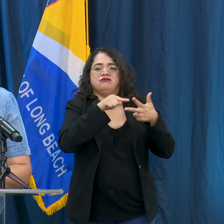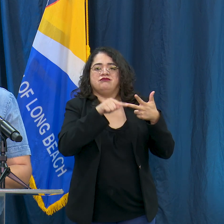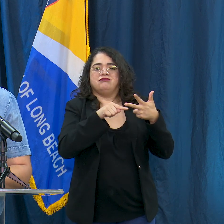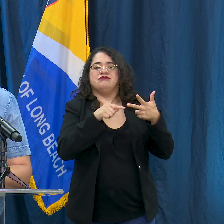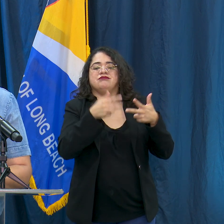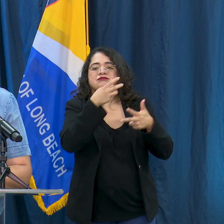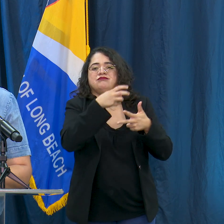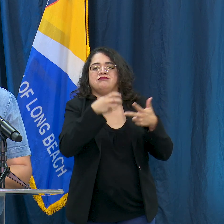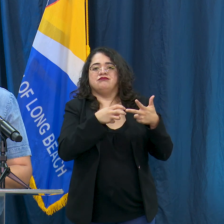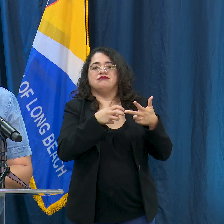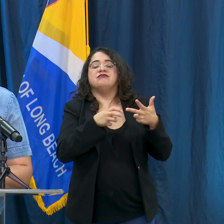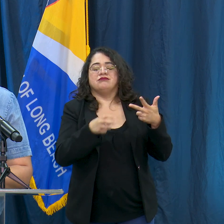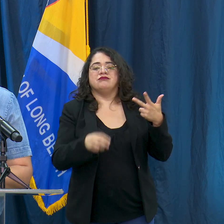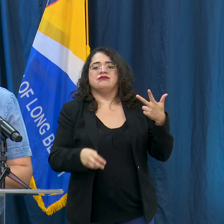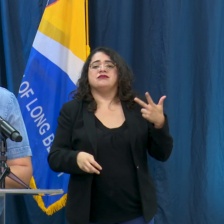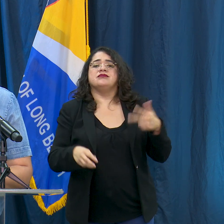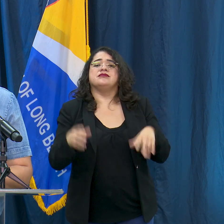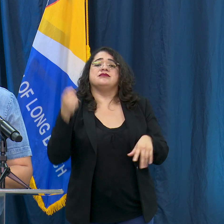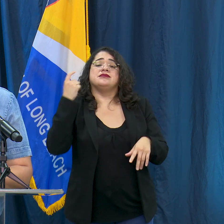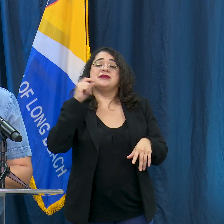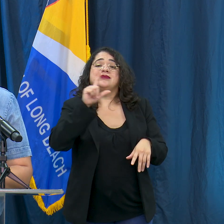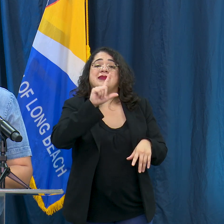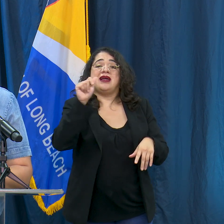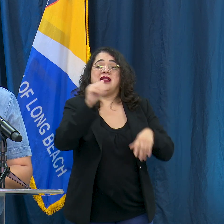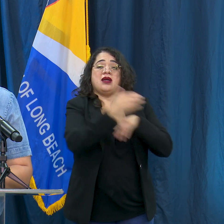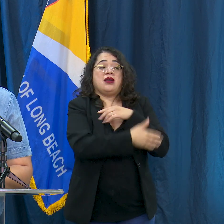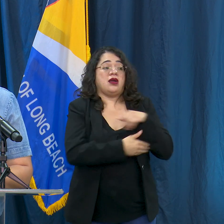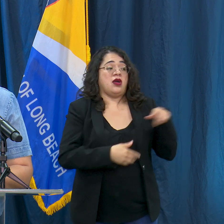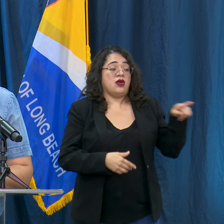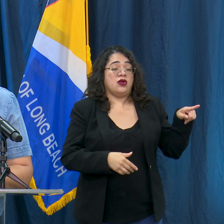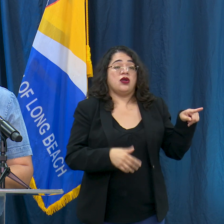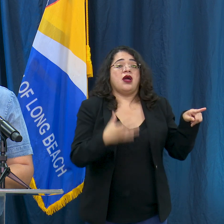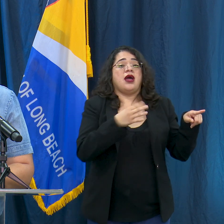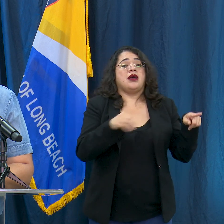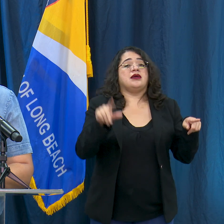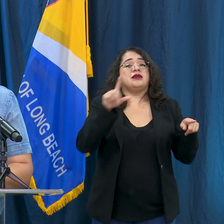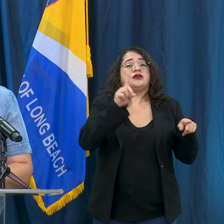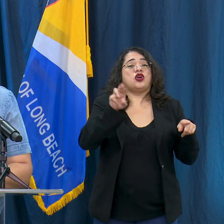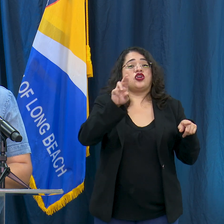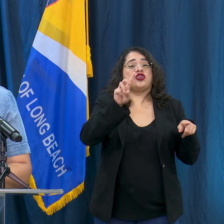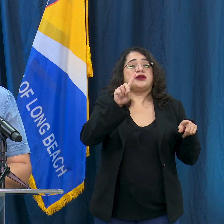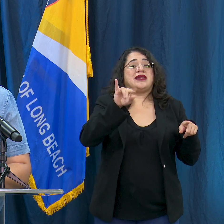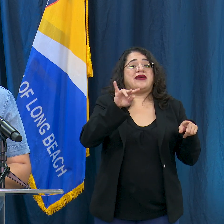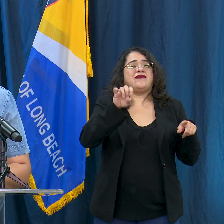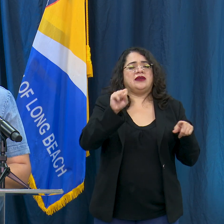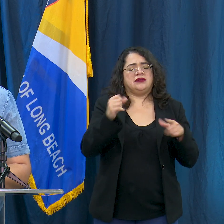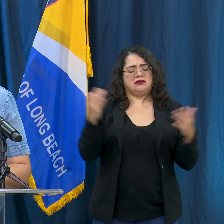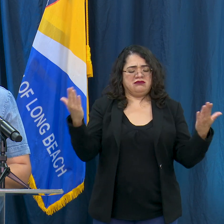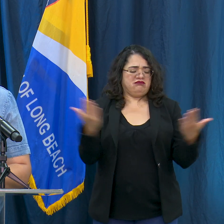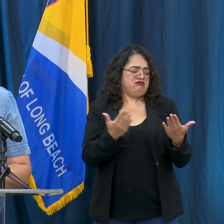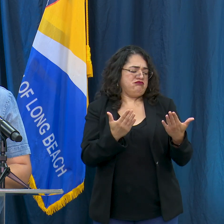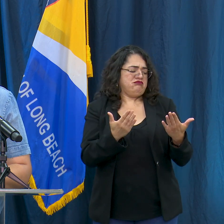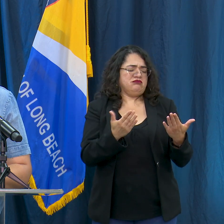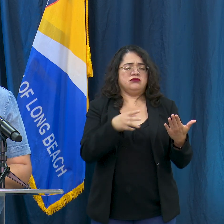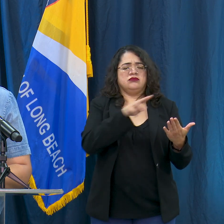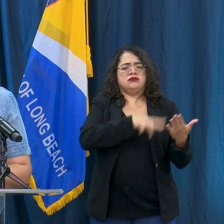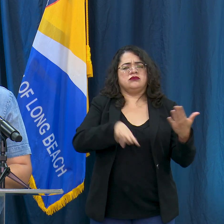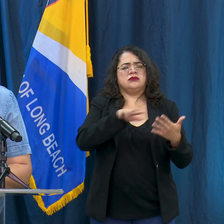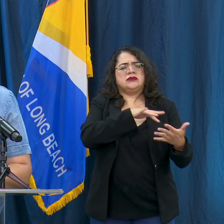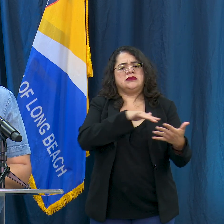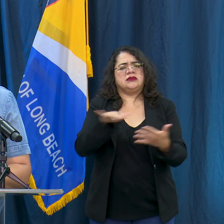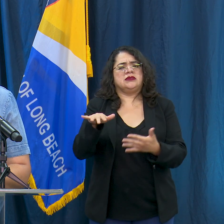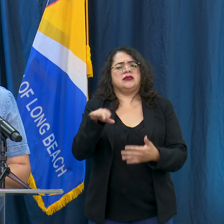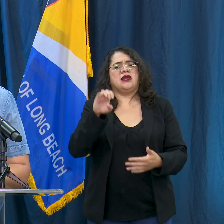salud del condado de Los Ángeles como nuestro propio oficial de salud, la doctora Davis, han recibido los datos epidemiológicos